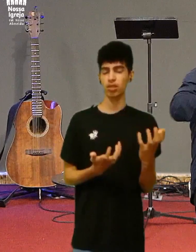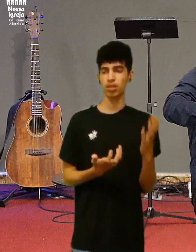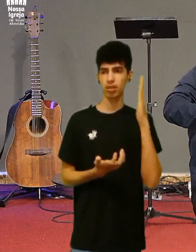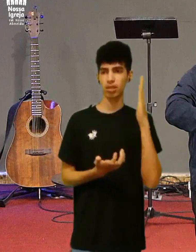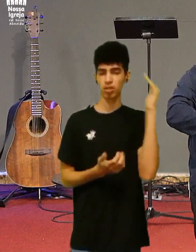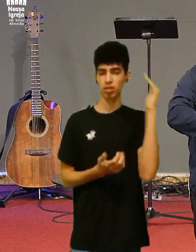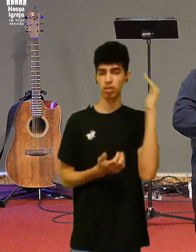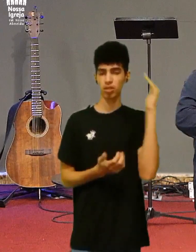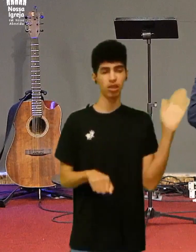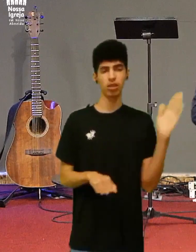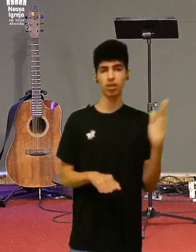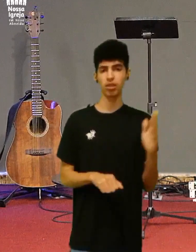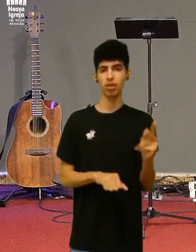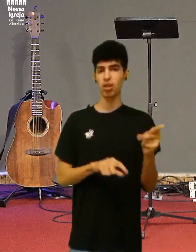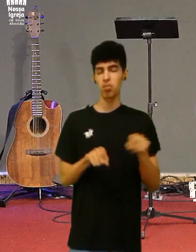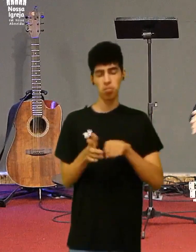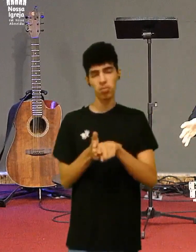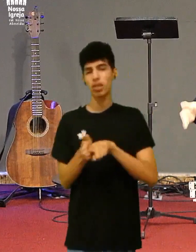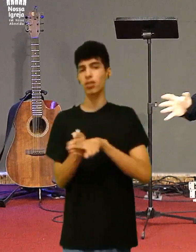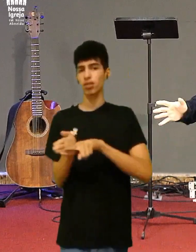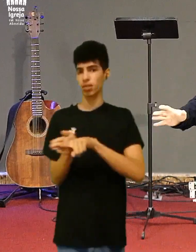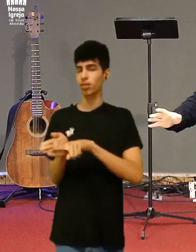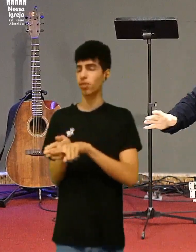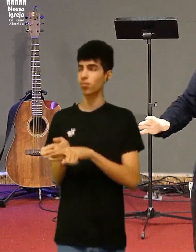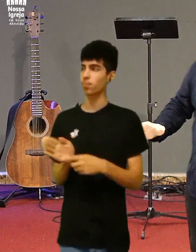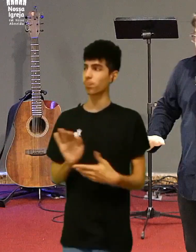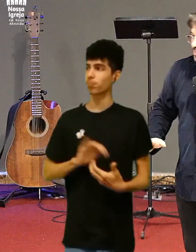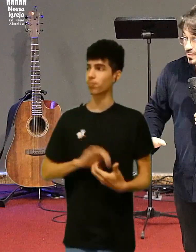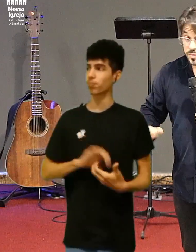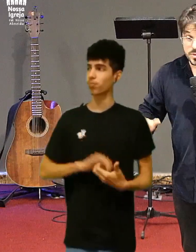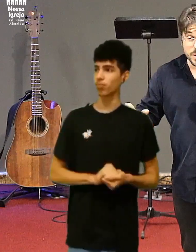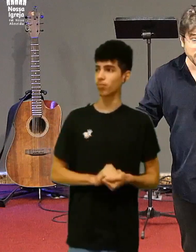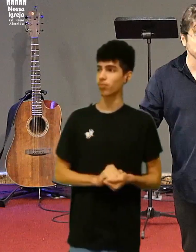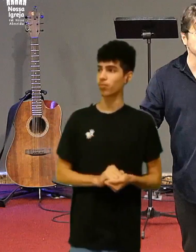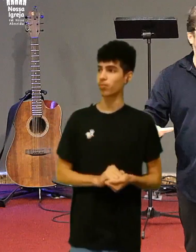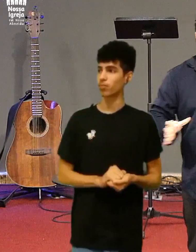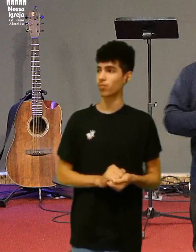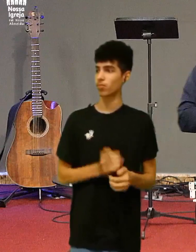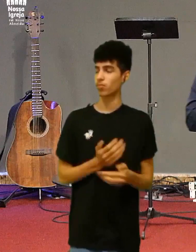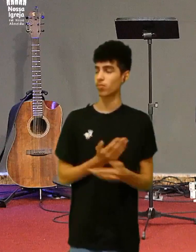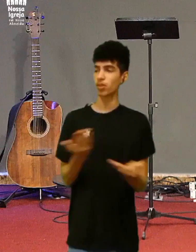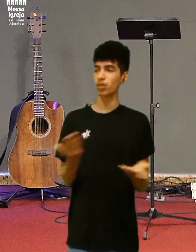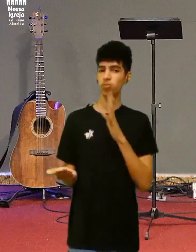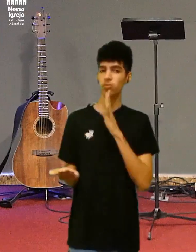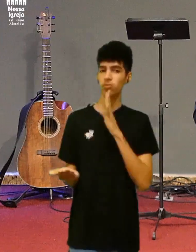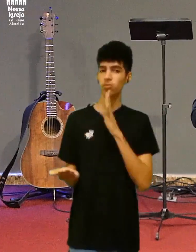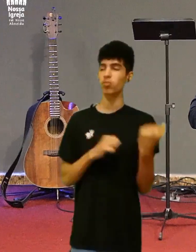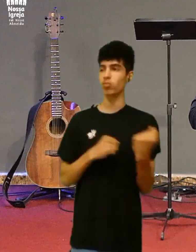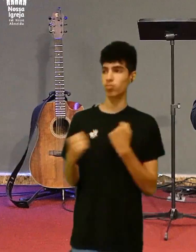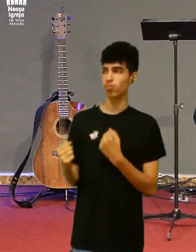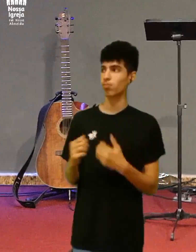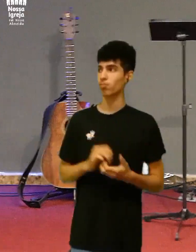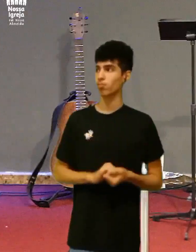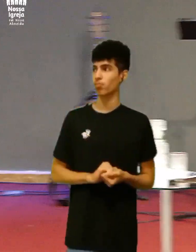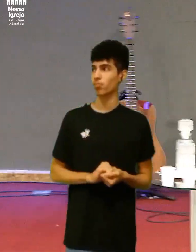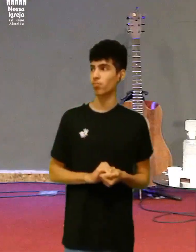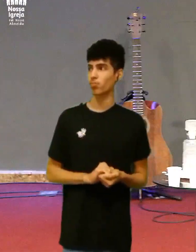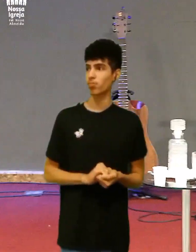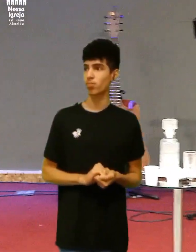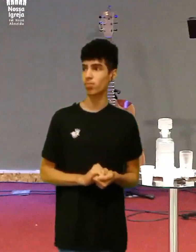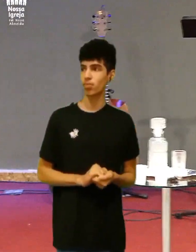livro, alguma coisa, os irmãos da igreja podem orientar nesse sentido, para você conhecer. Mas eu quero que você observe essa